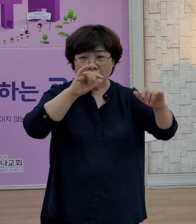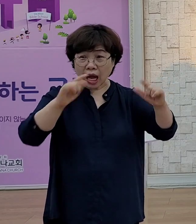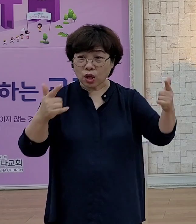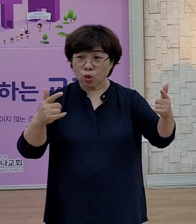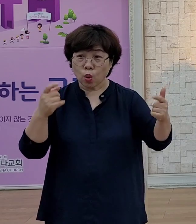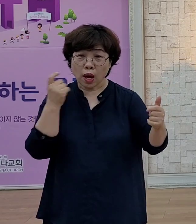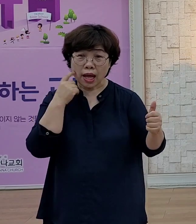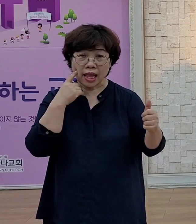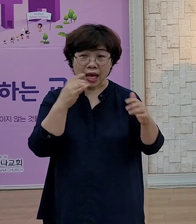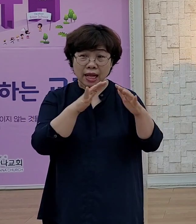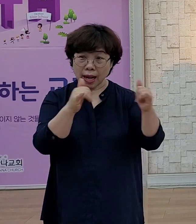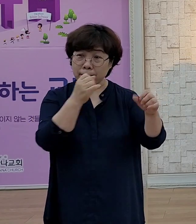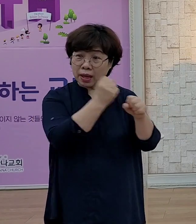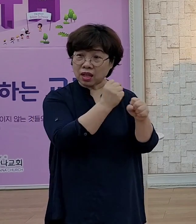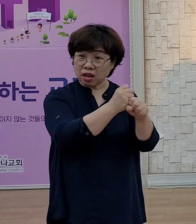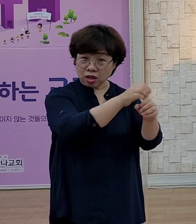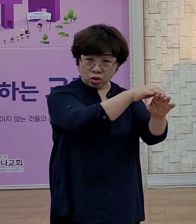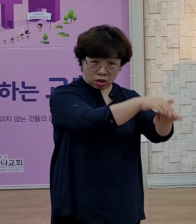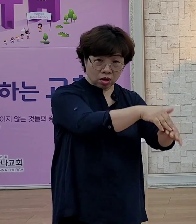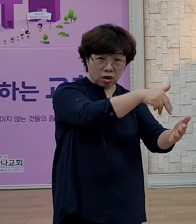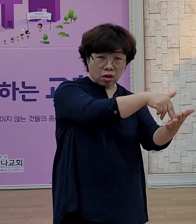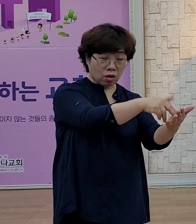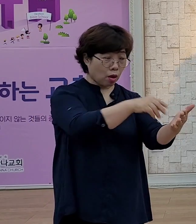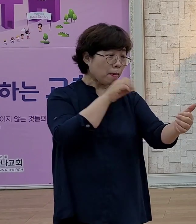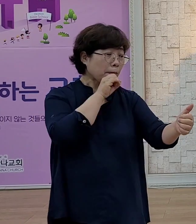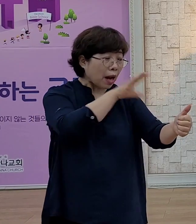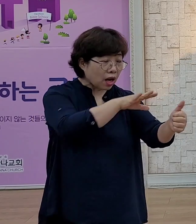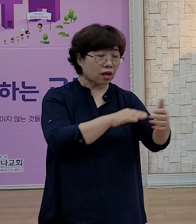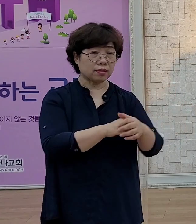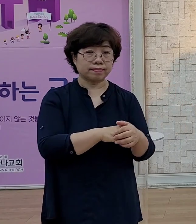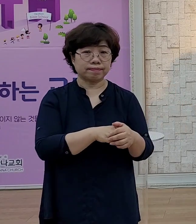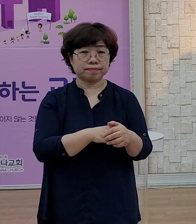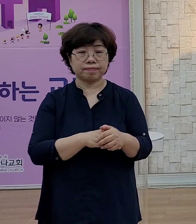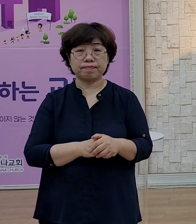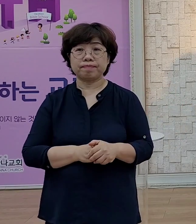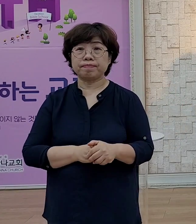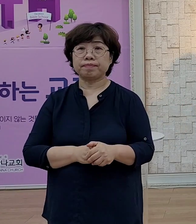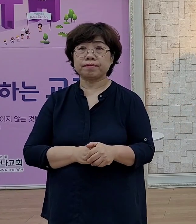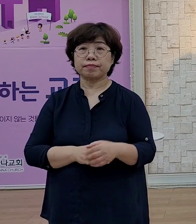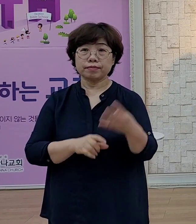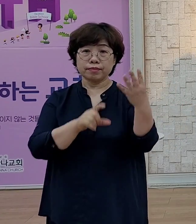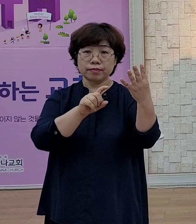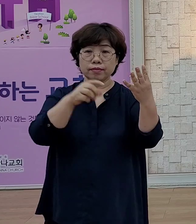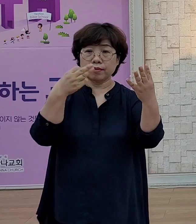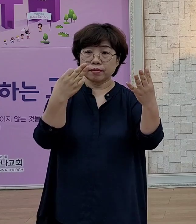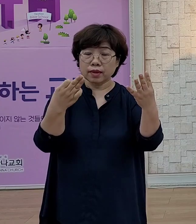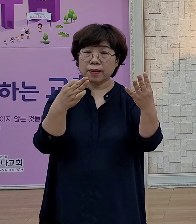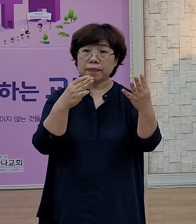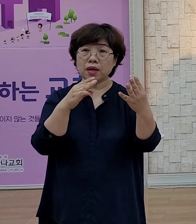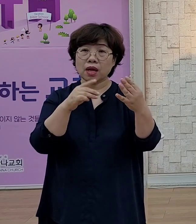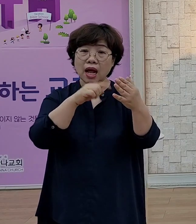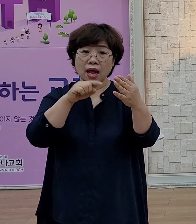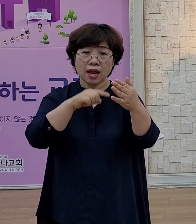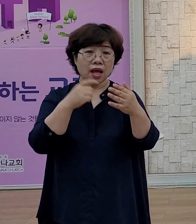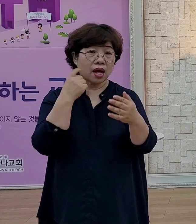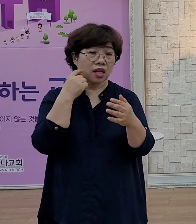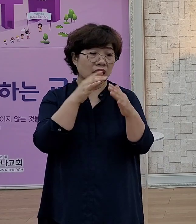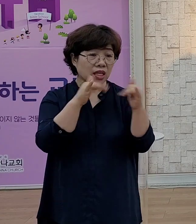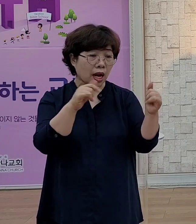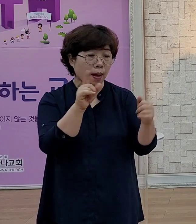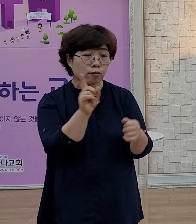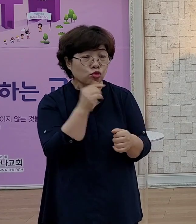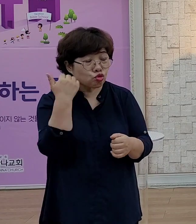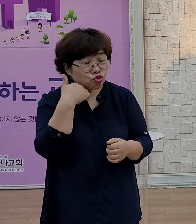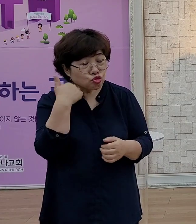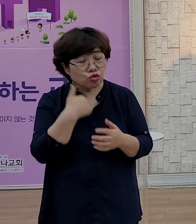보입니까? 자, 저는 볼 때에 지금 이 13절에 말하고 있는 이 사람은 어떤 사람인가?